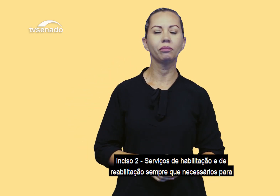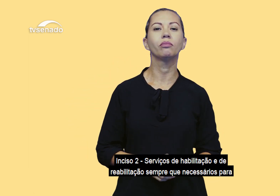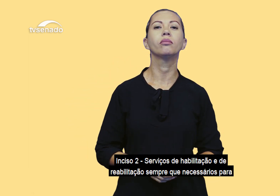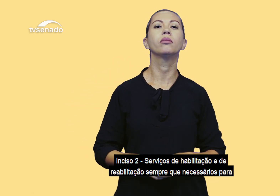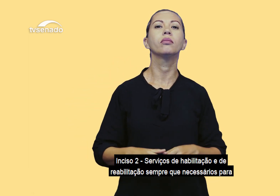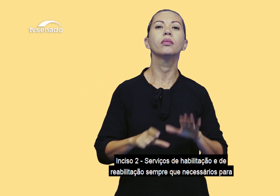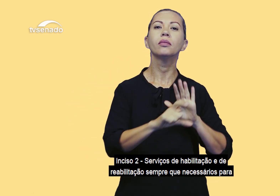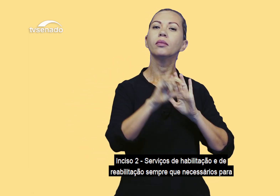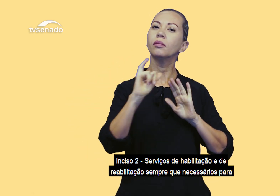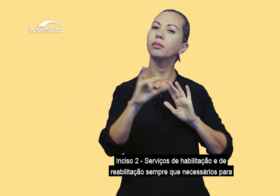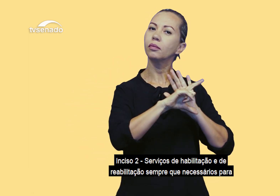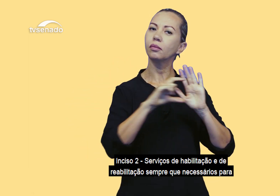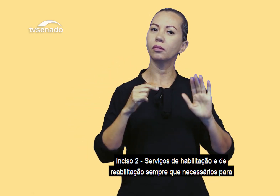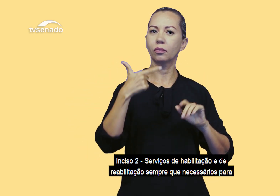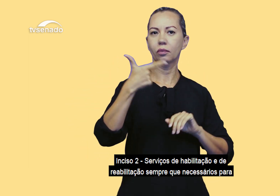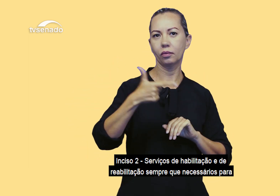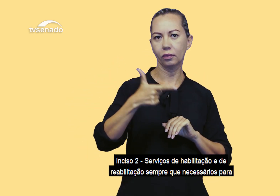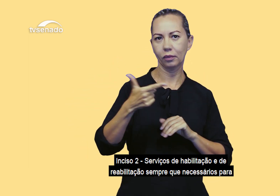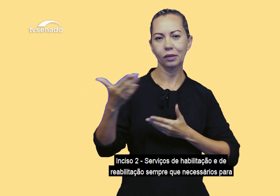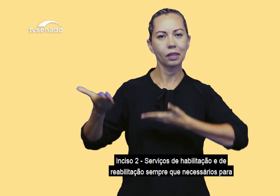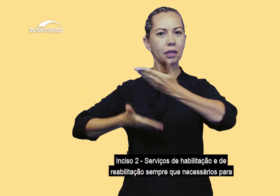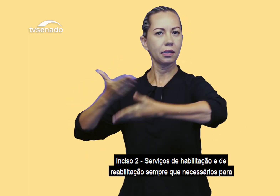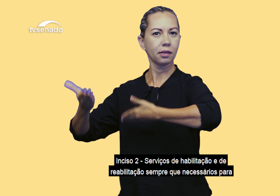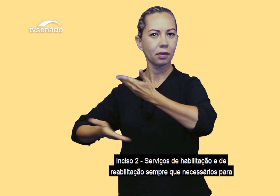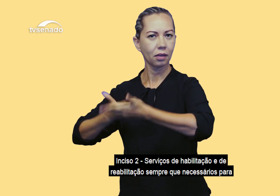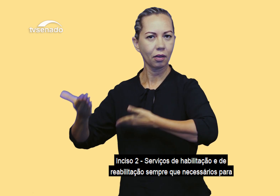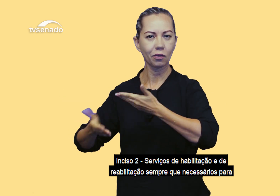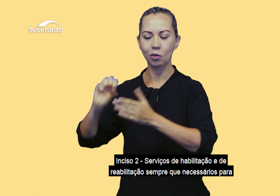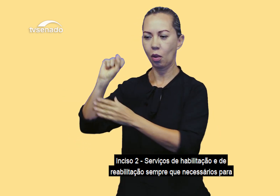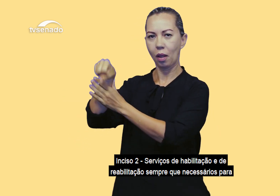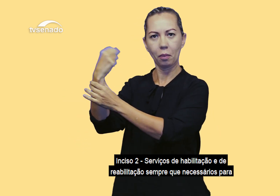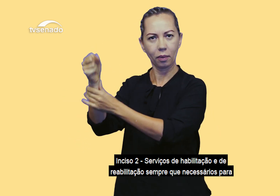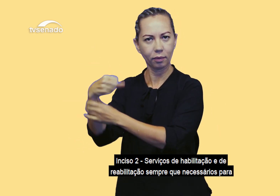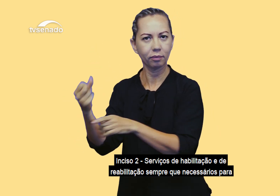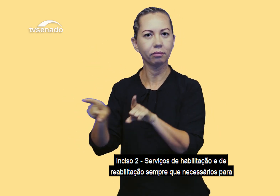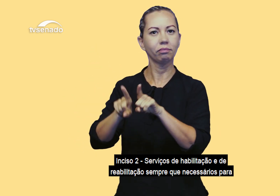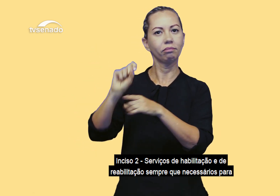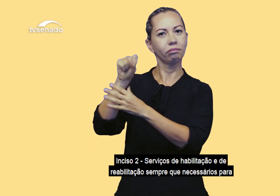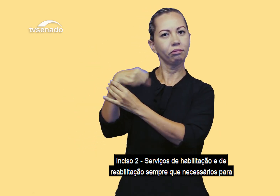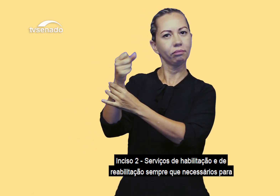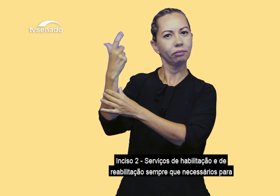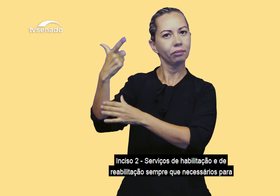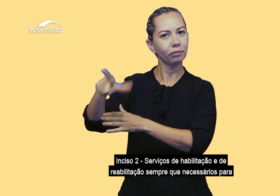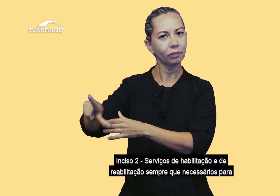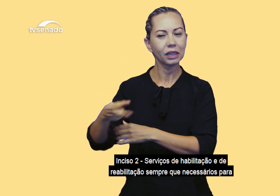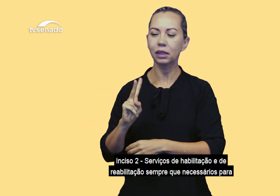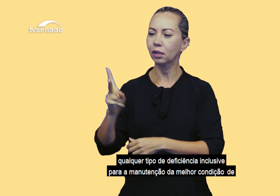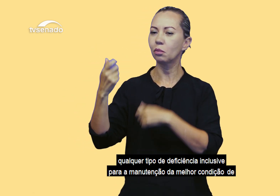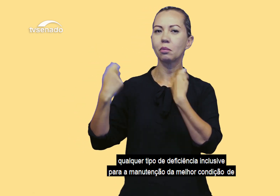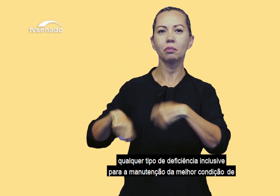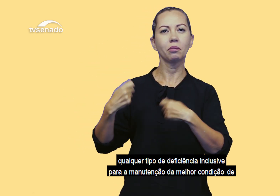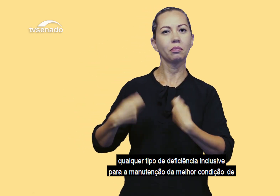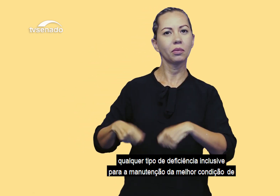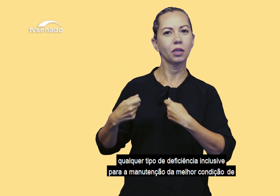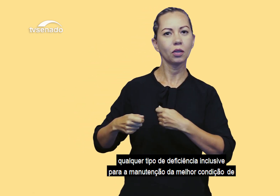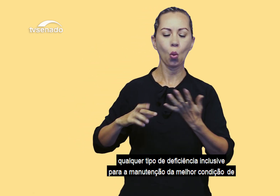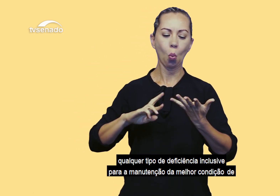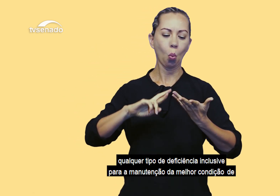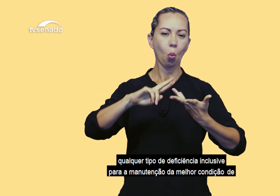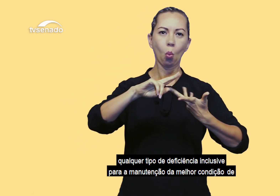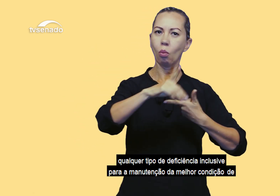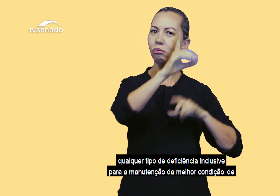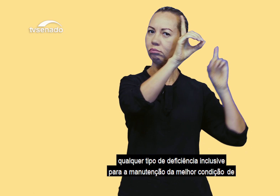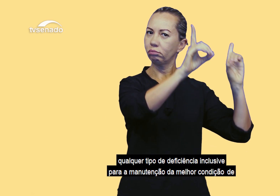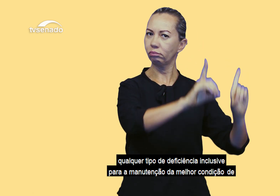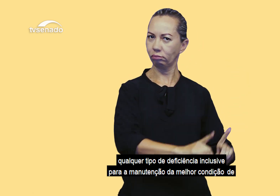Inciso 2º. Serviços de habilitação e de reabilitação, sempre que necessários, para qualquer tipo de